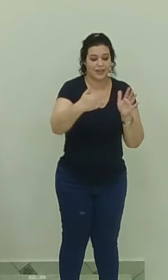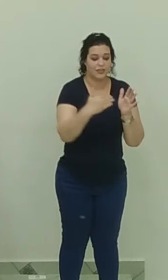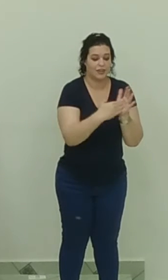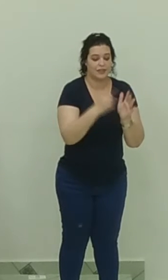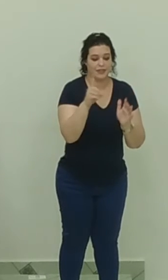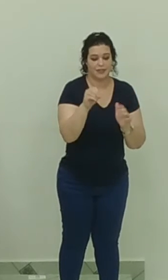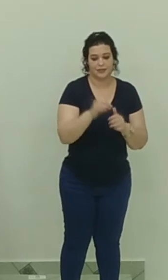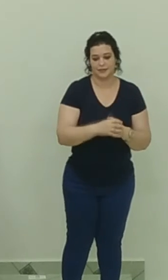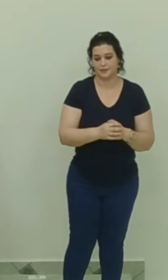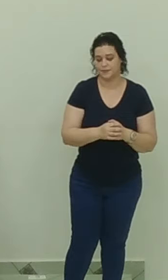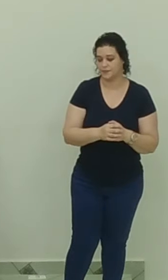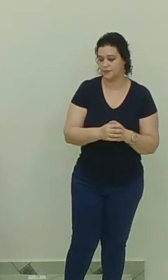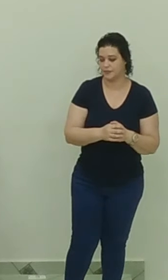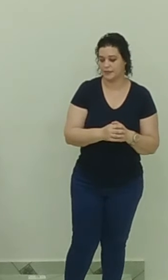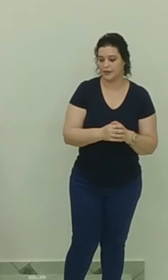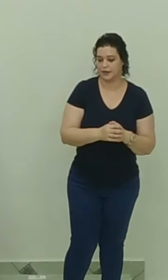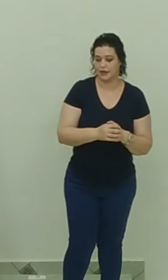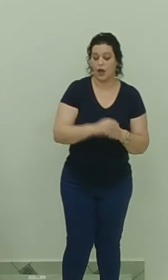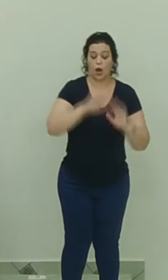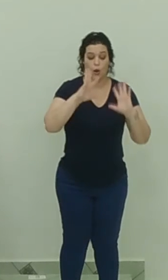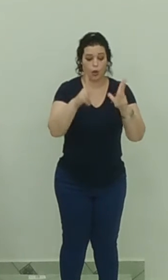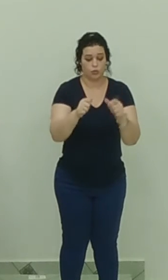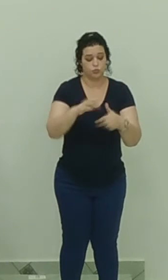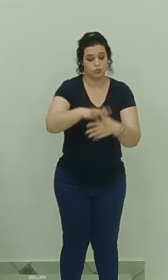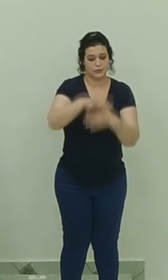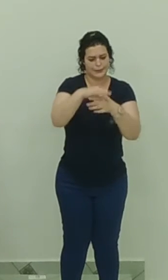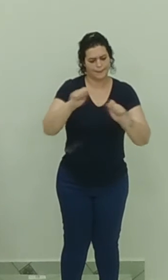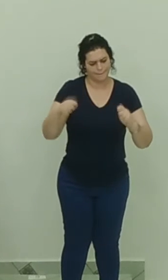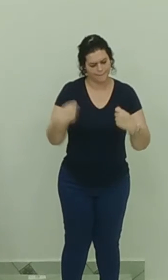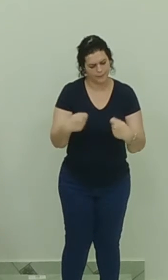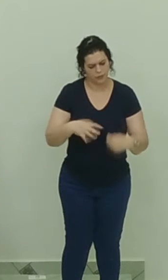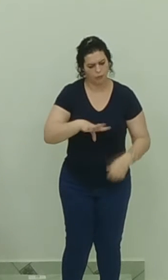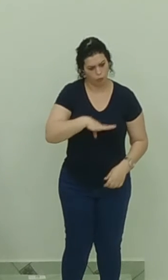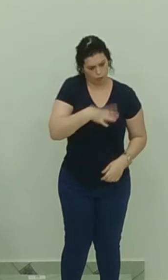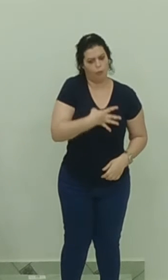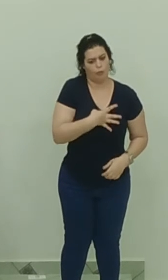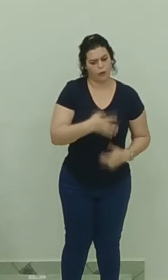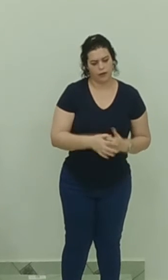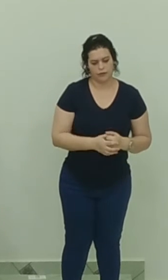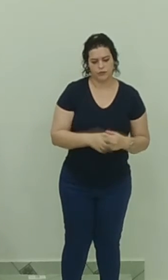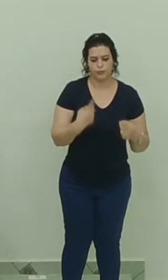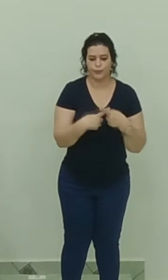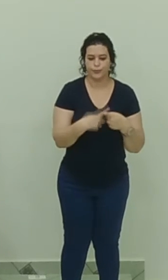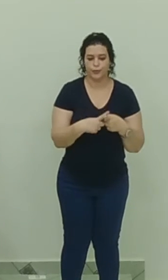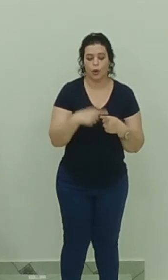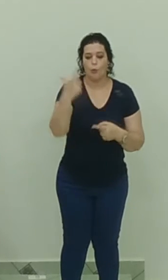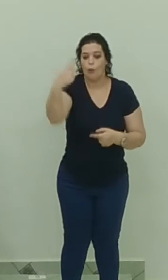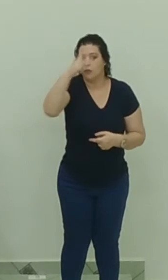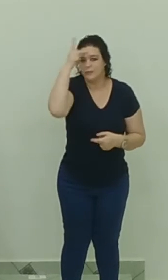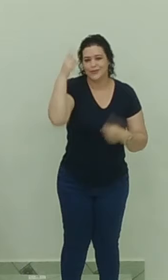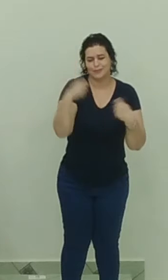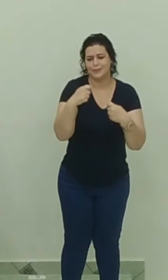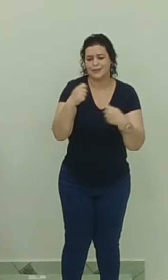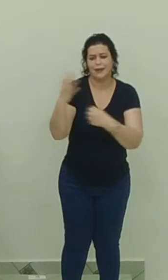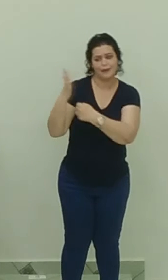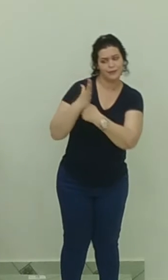Líderes precisam ser encorajados quando pessoas dependem de nós para também